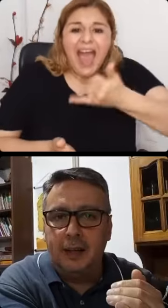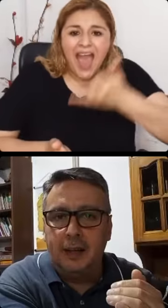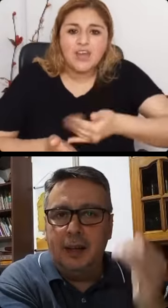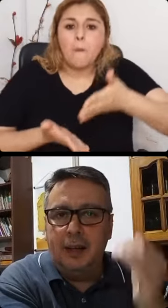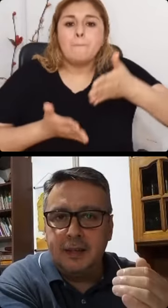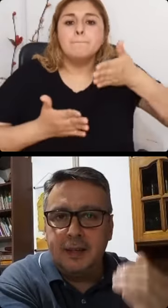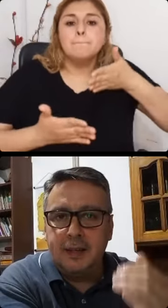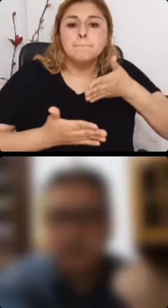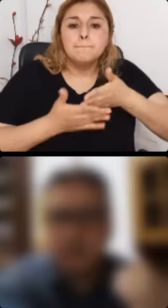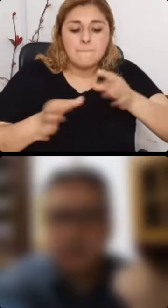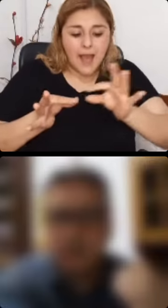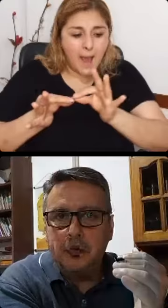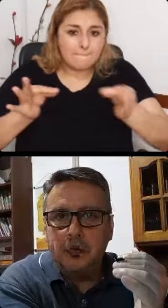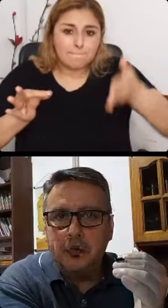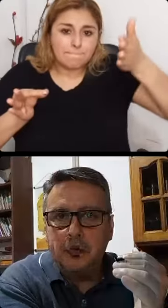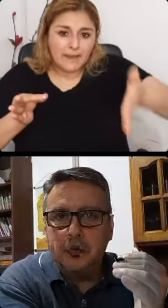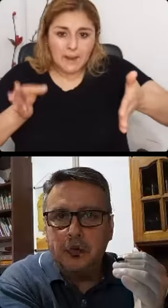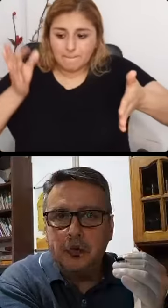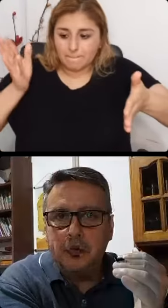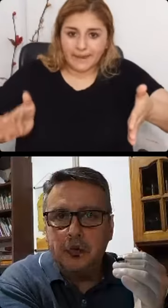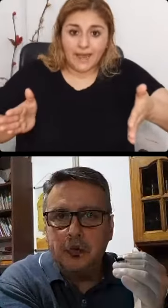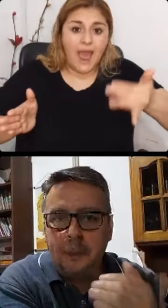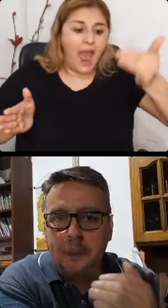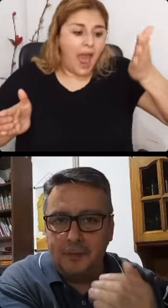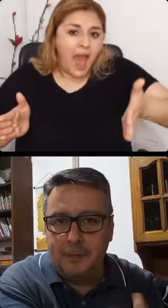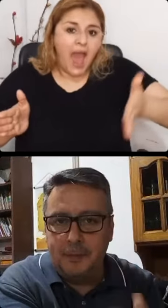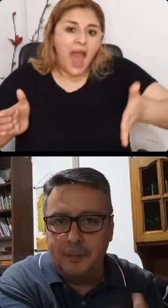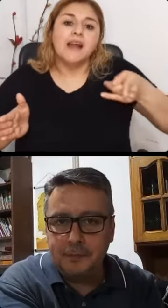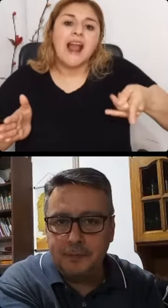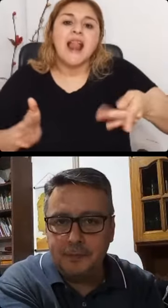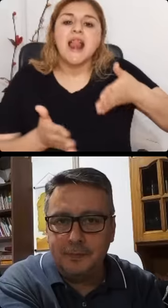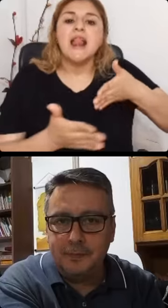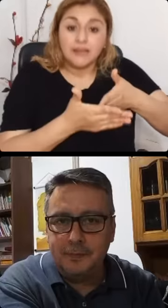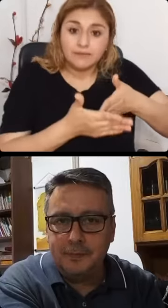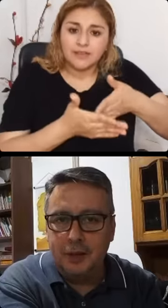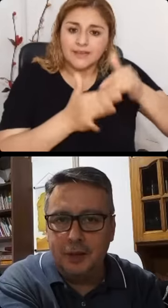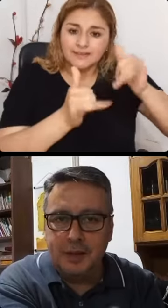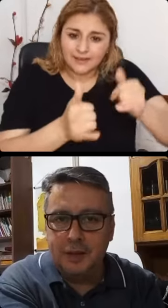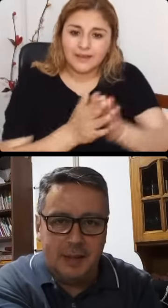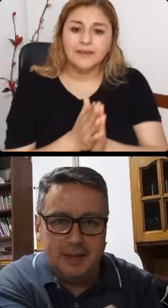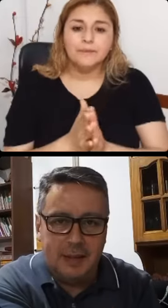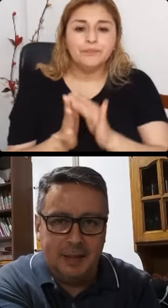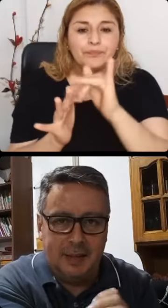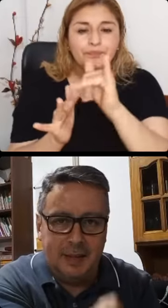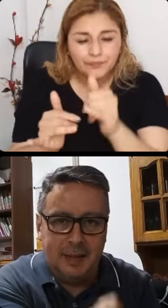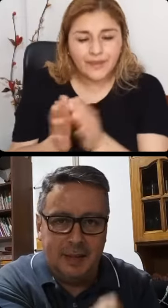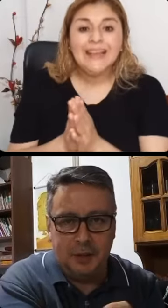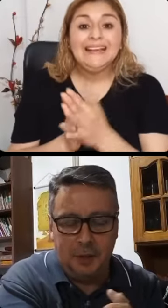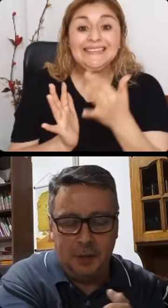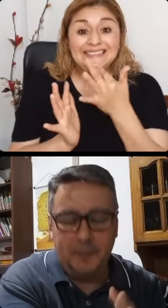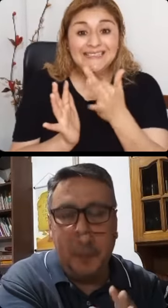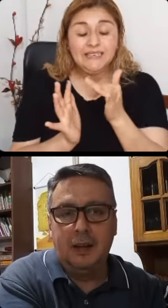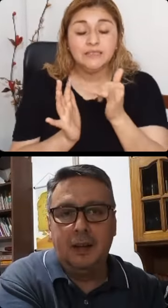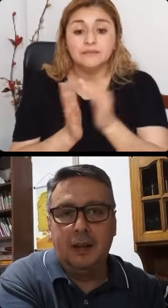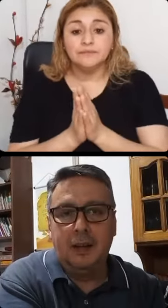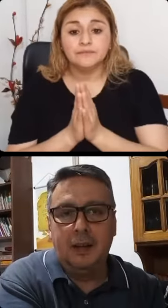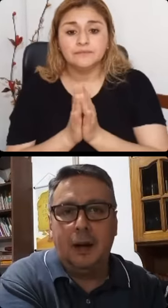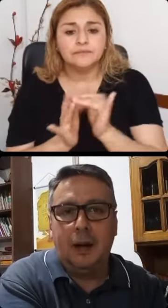es una presión normal no sé si se entiende eso, ¿no?